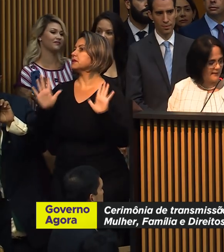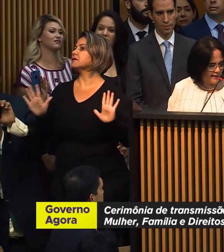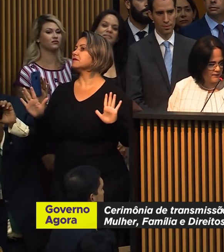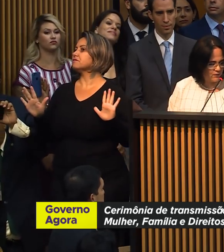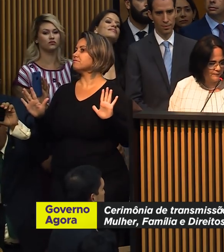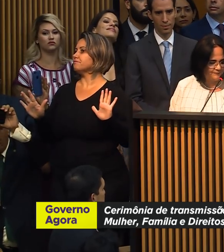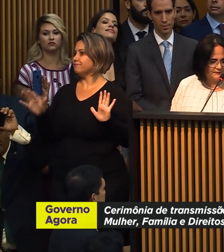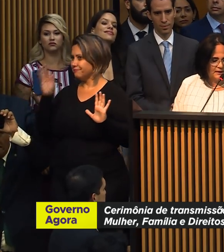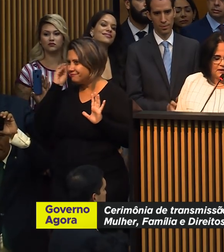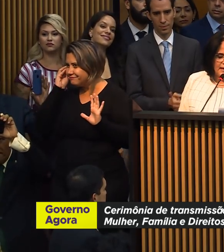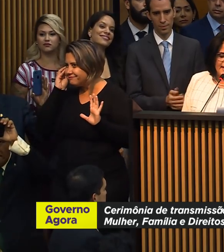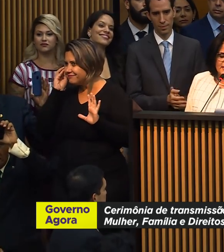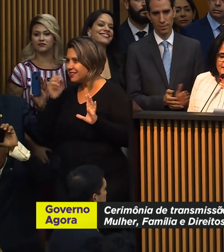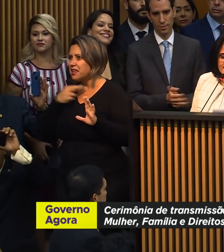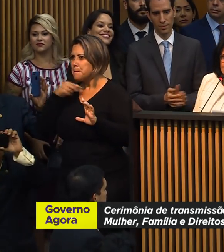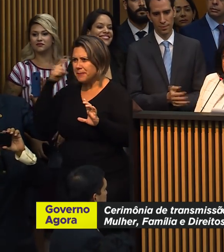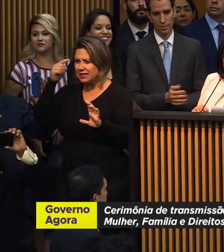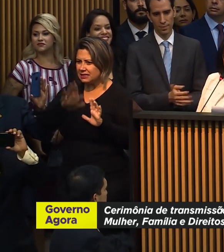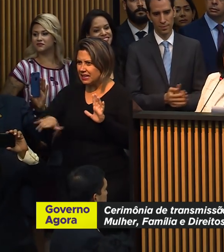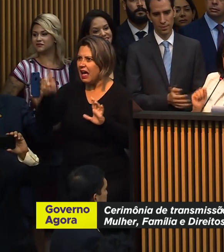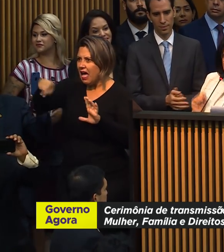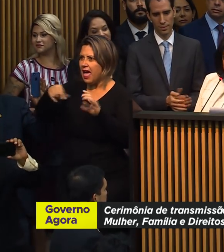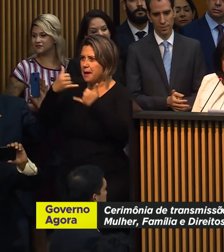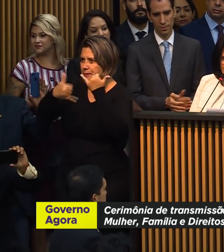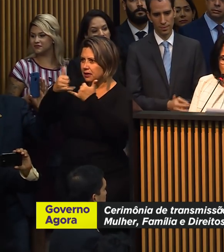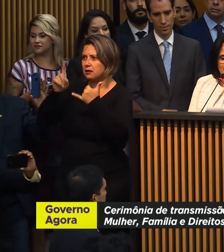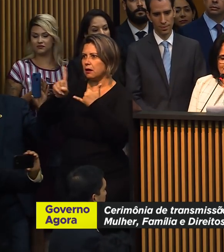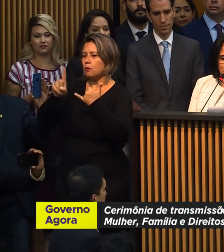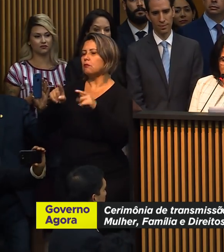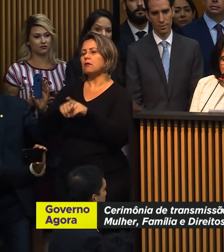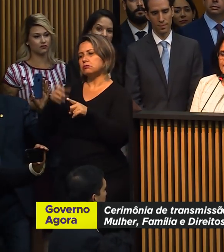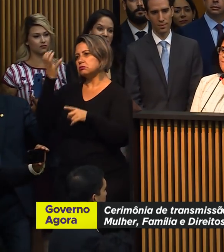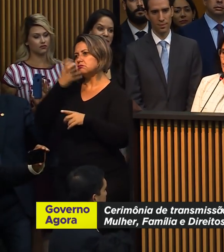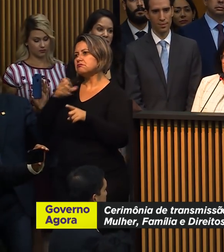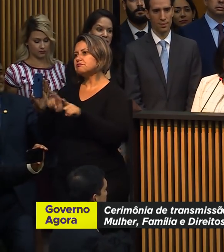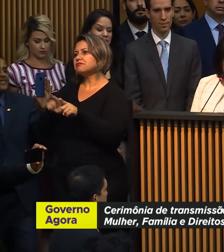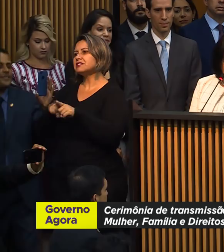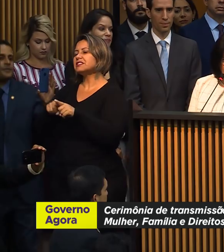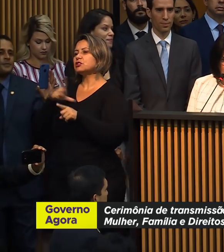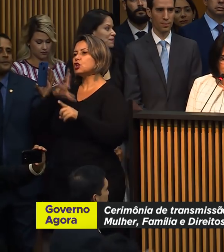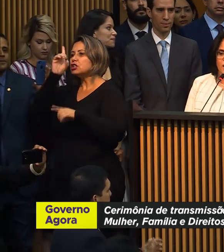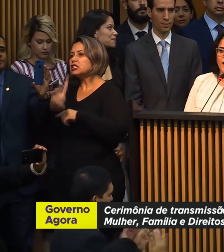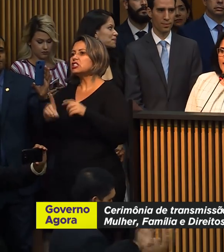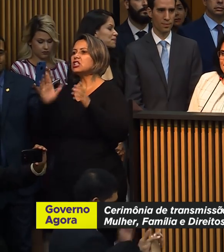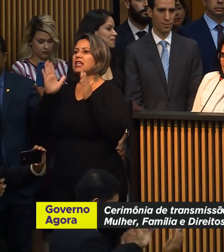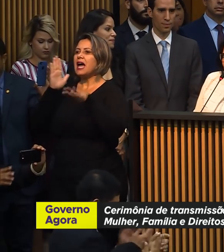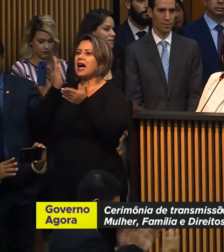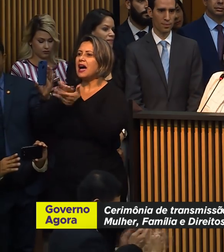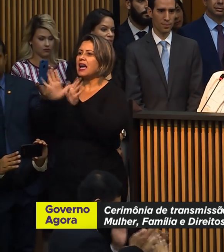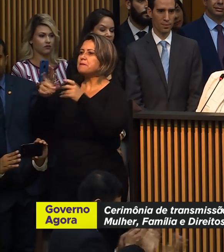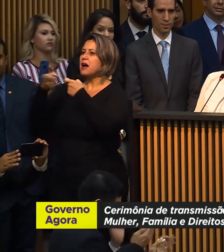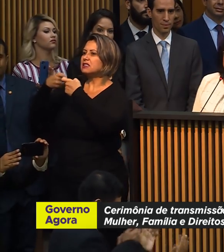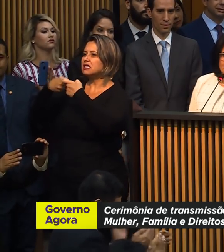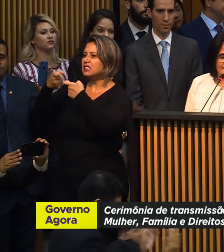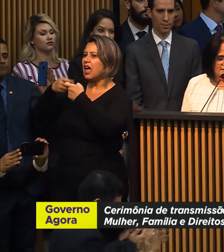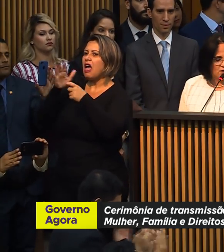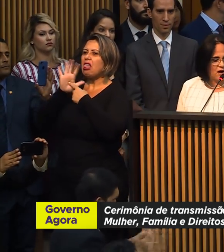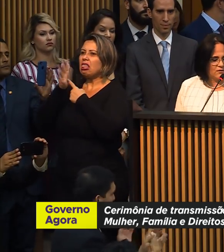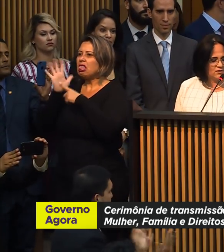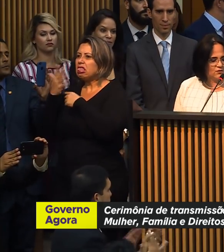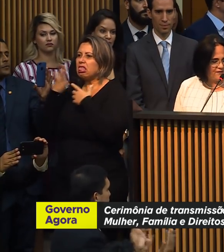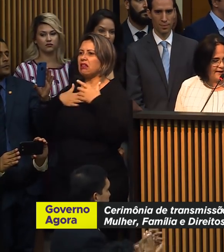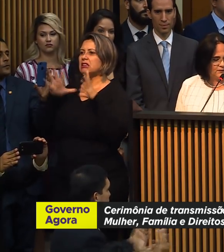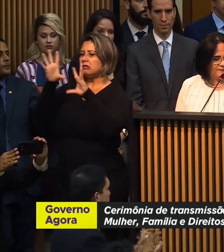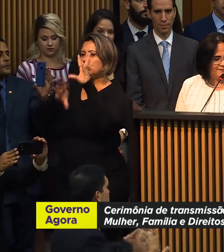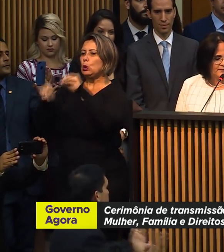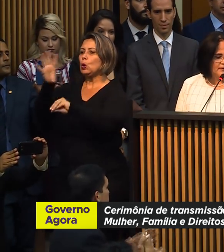é brinquedo. Esse ministério atuará na luta contra a pedofilia e pornografia infantil, em parceria com os demais